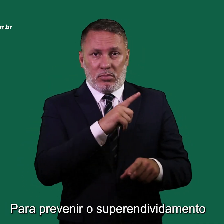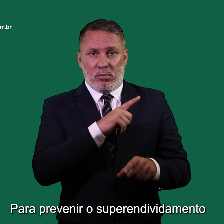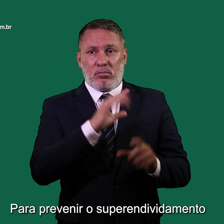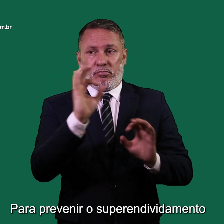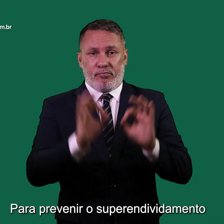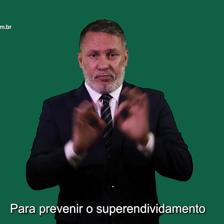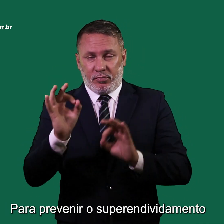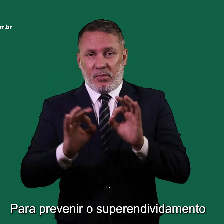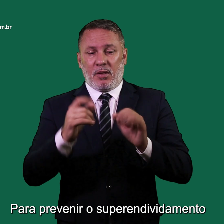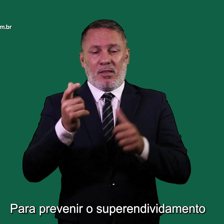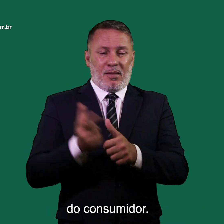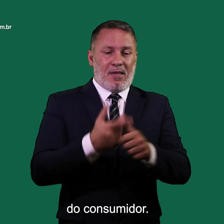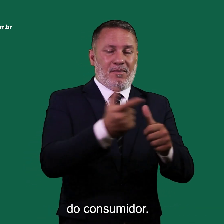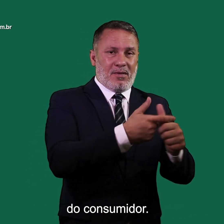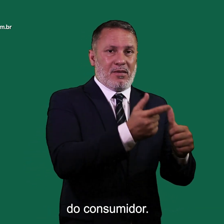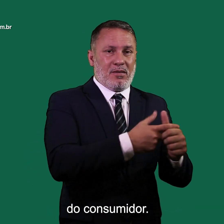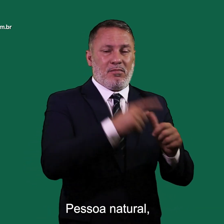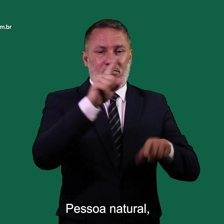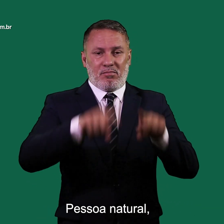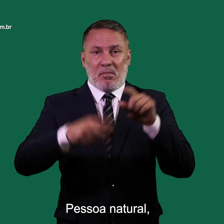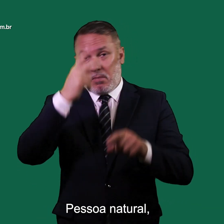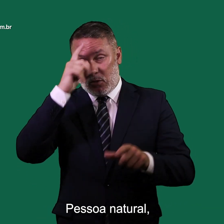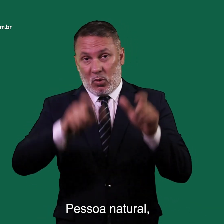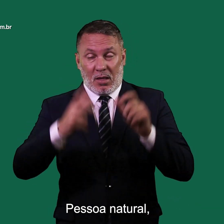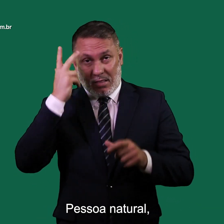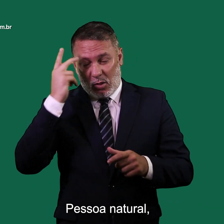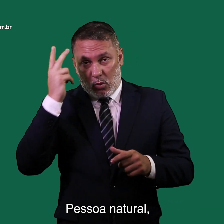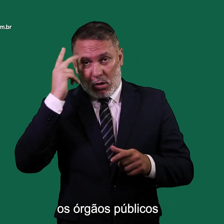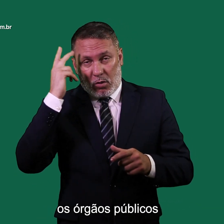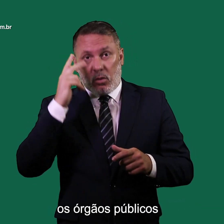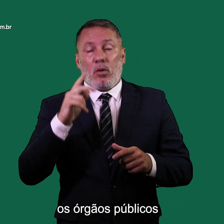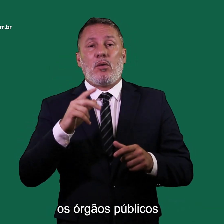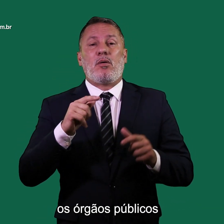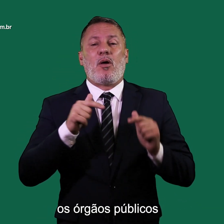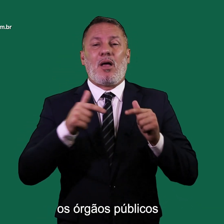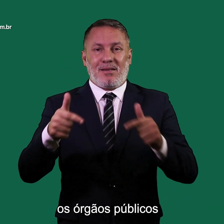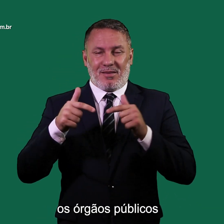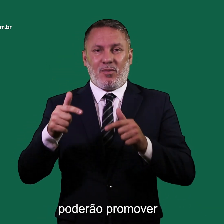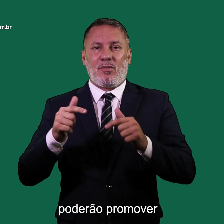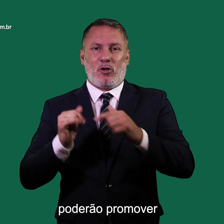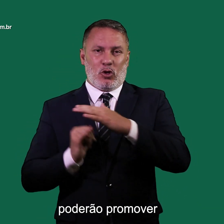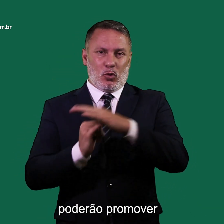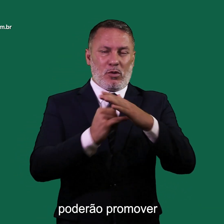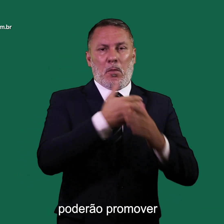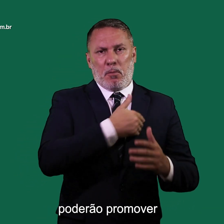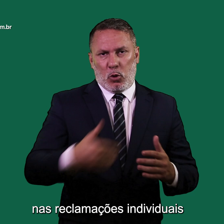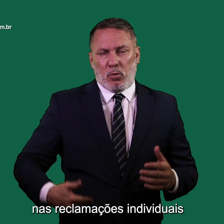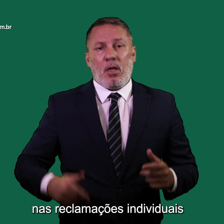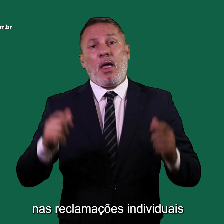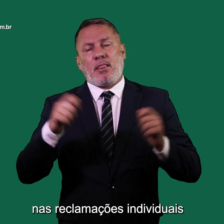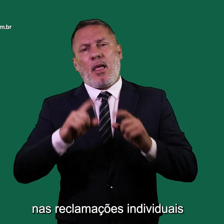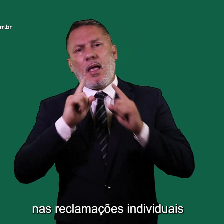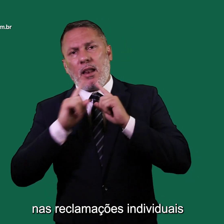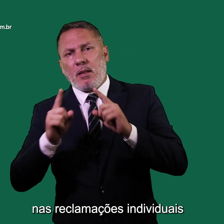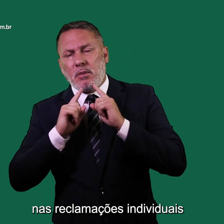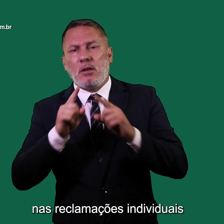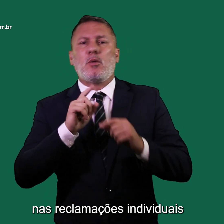o superendividamento do consumidor pessoa natural, os órgãos públicos poderão promover, nas reclamações